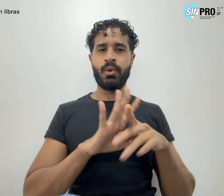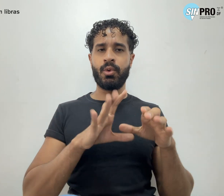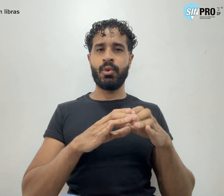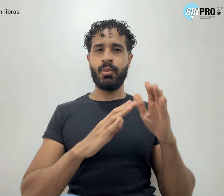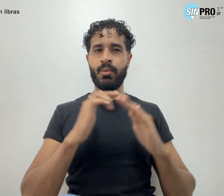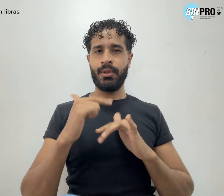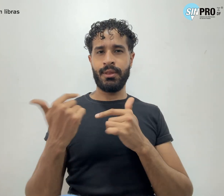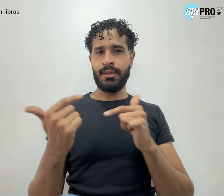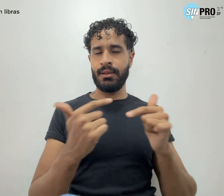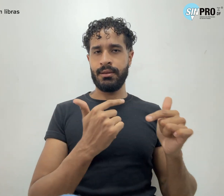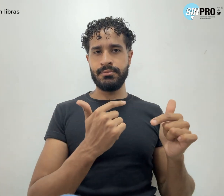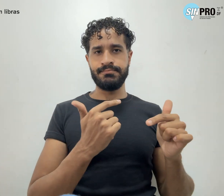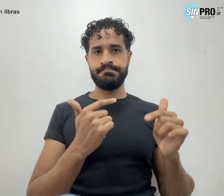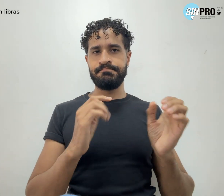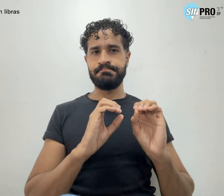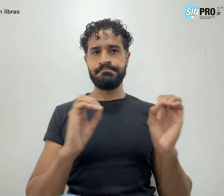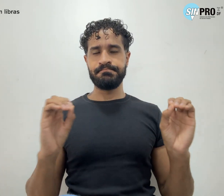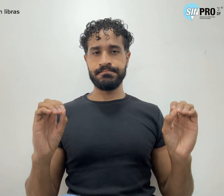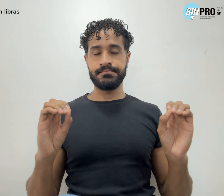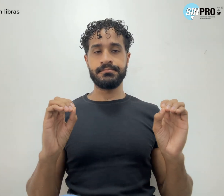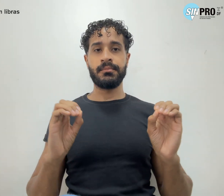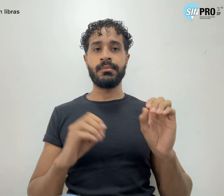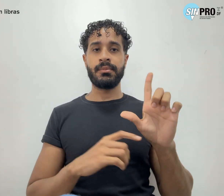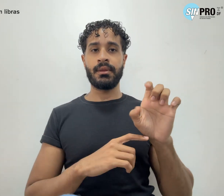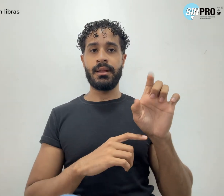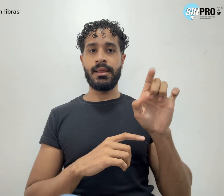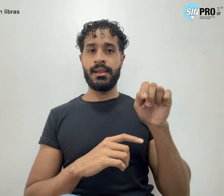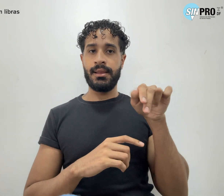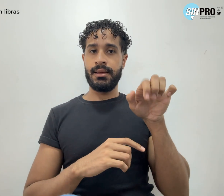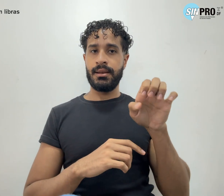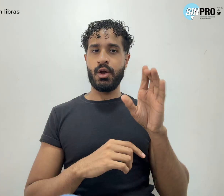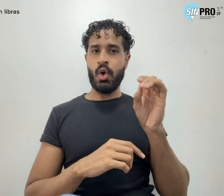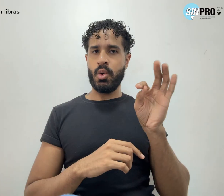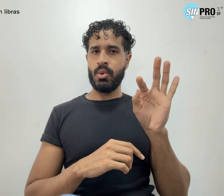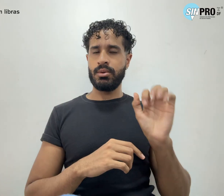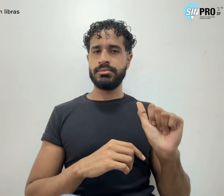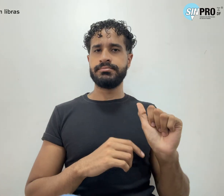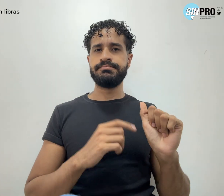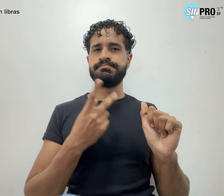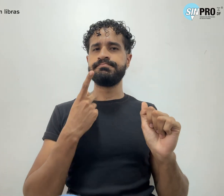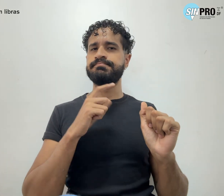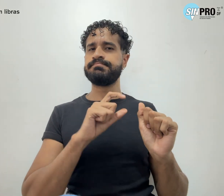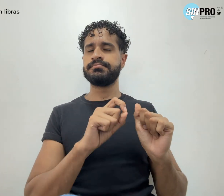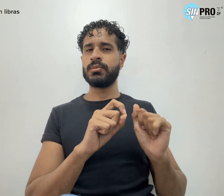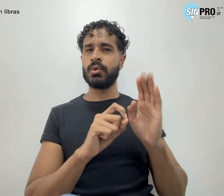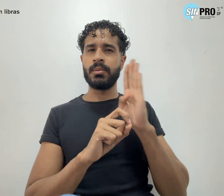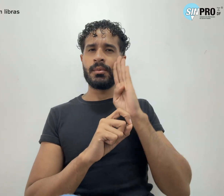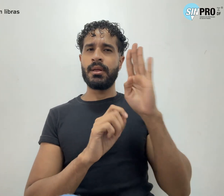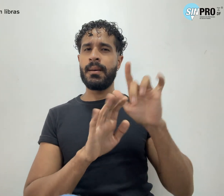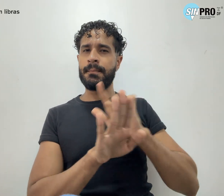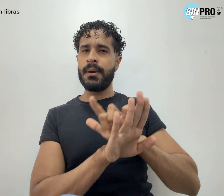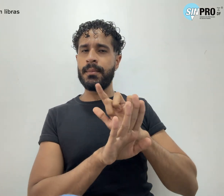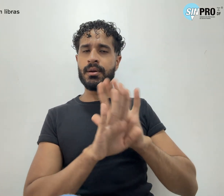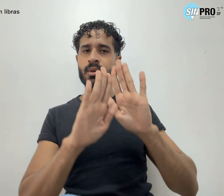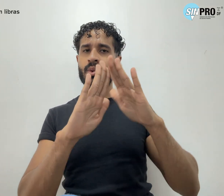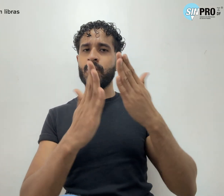trabalhadora. Segundo Leilane Costa, um dos principais papéis da escola deve